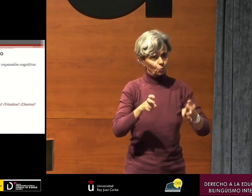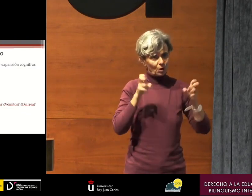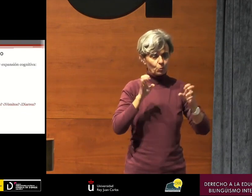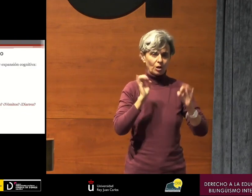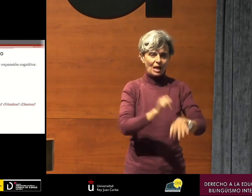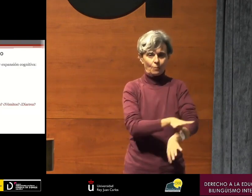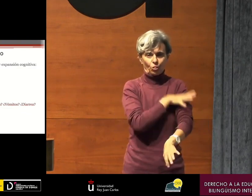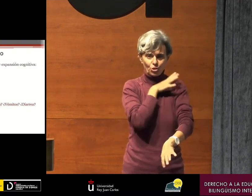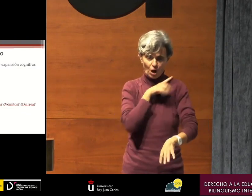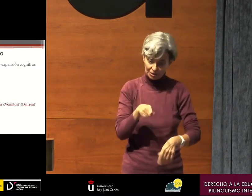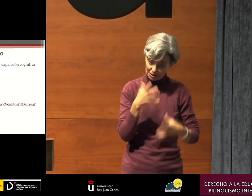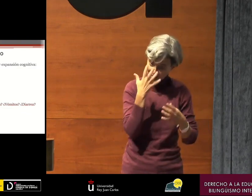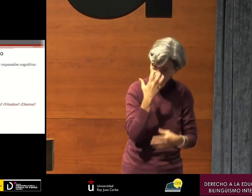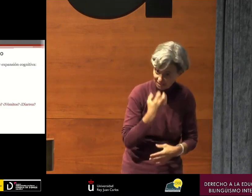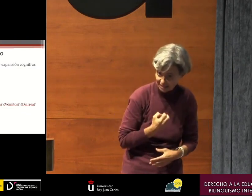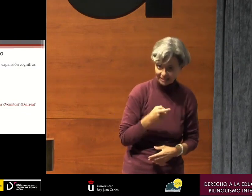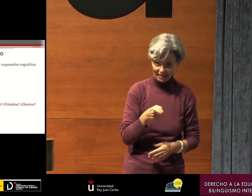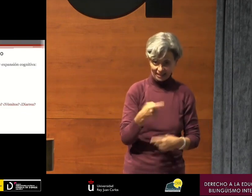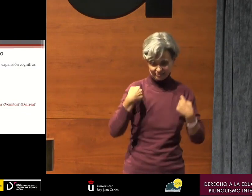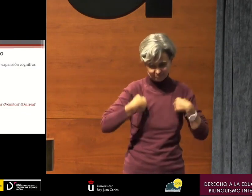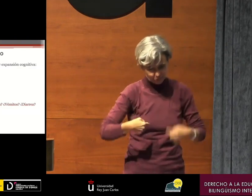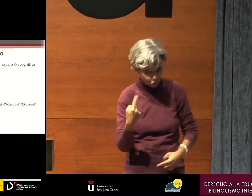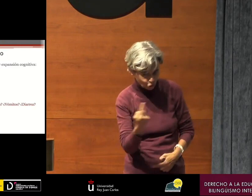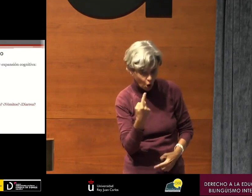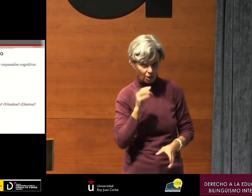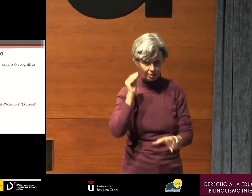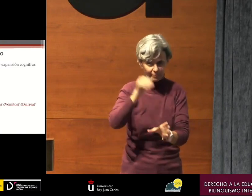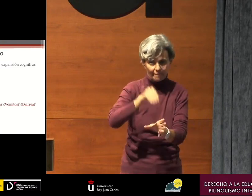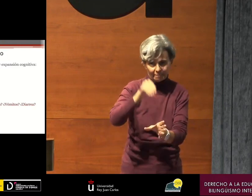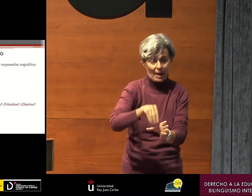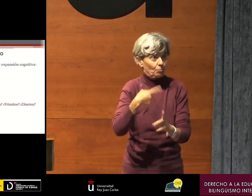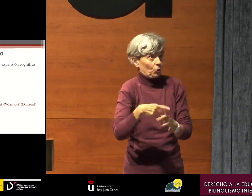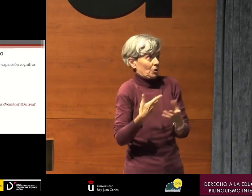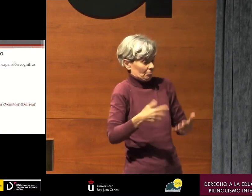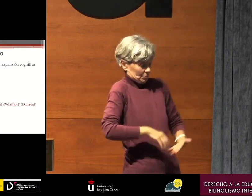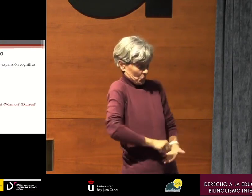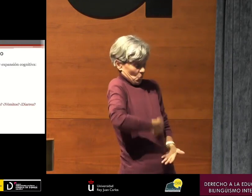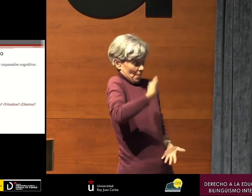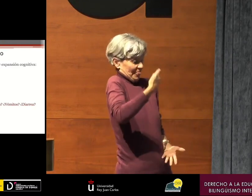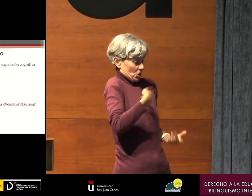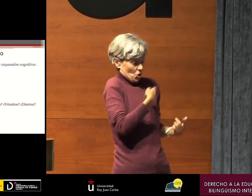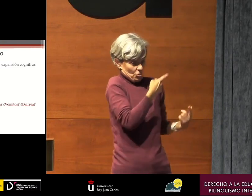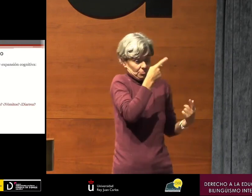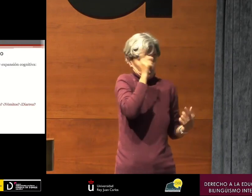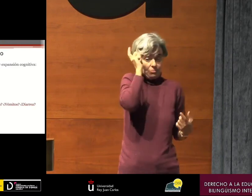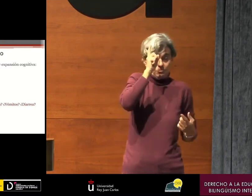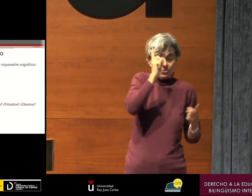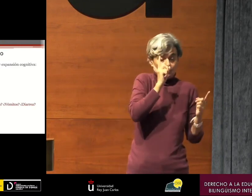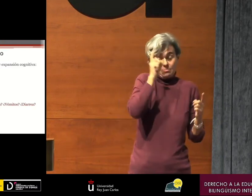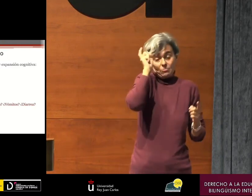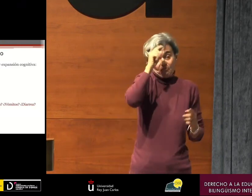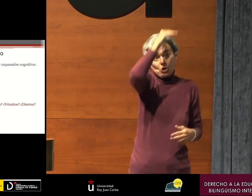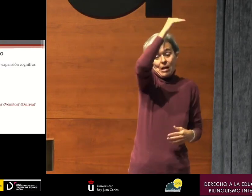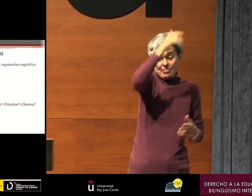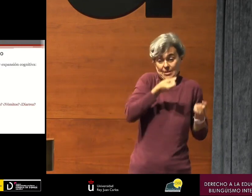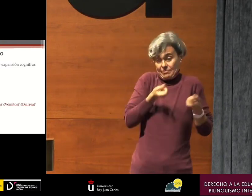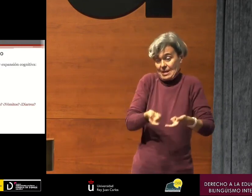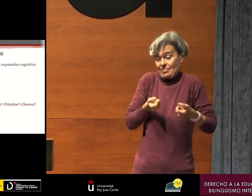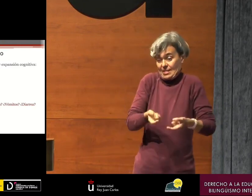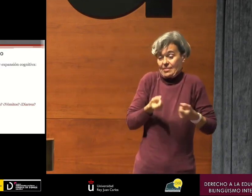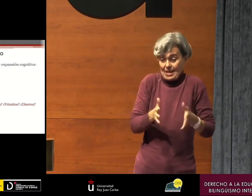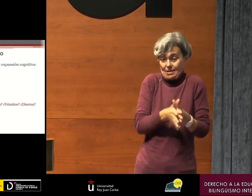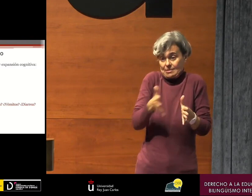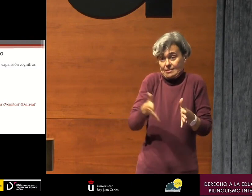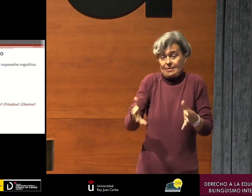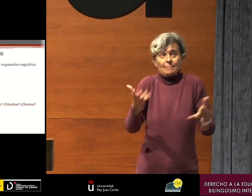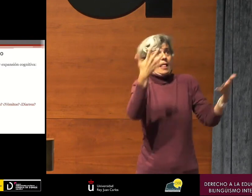que está triste, pero gracias a la información que le traslada el docente, puede expresar ese sentimiento,